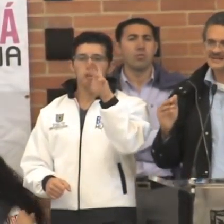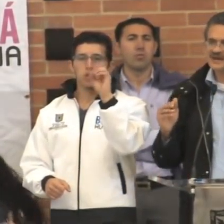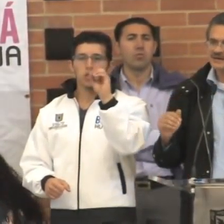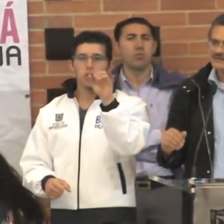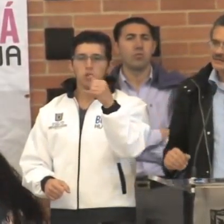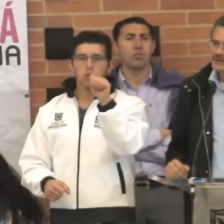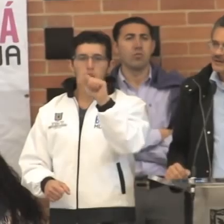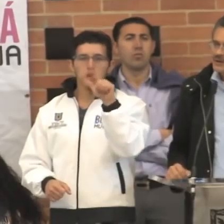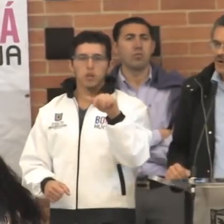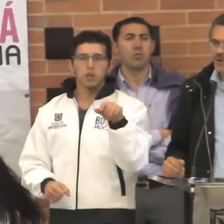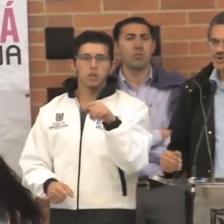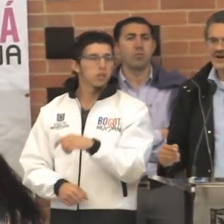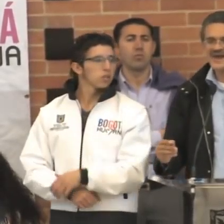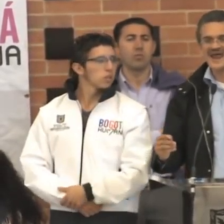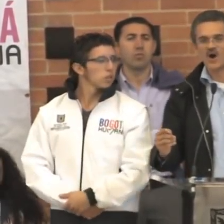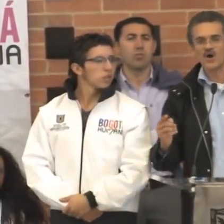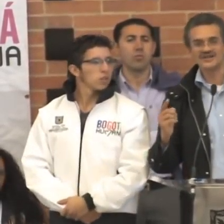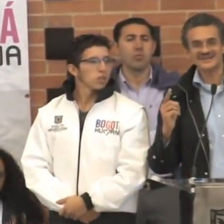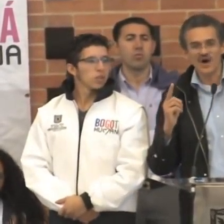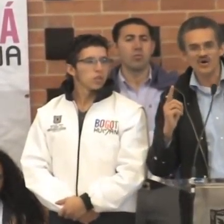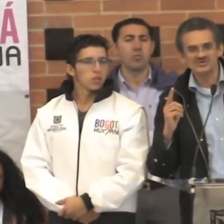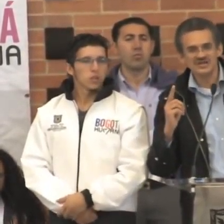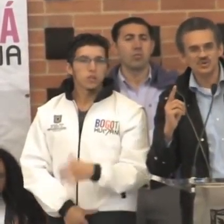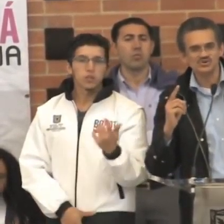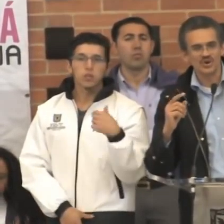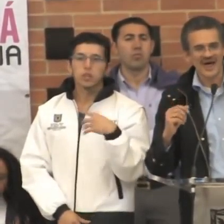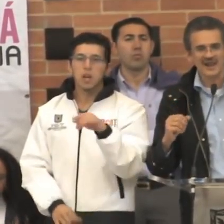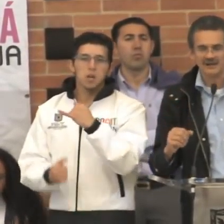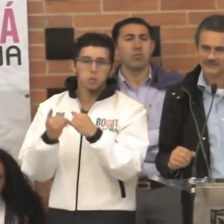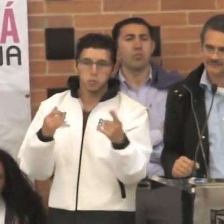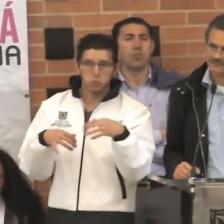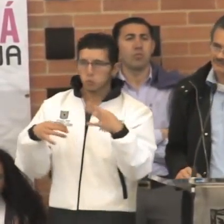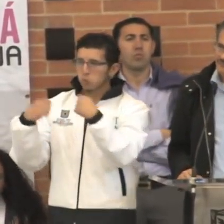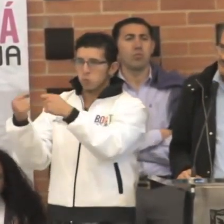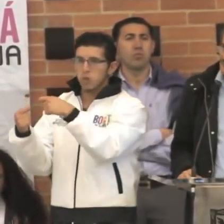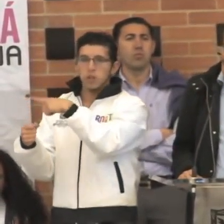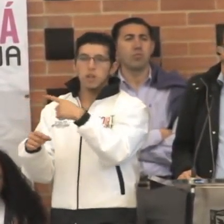finalmente concluyó en que la Corte Constitucional,